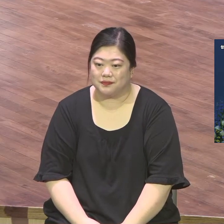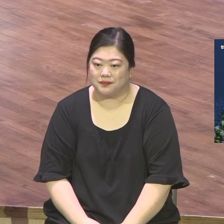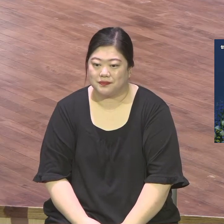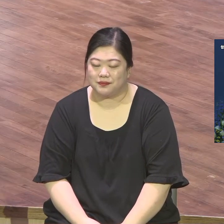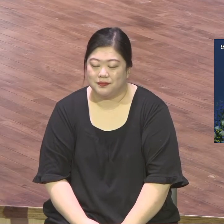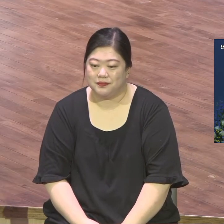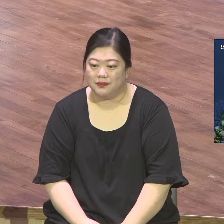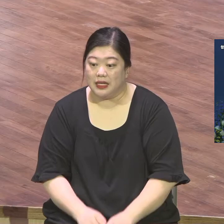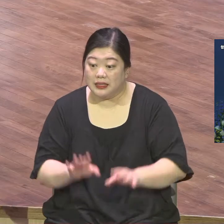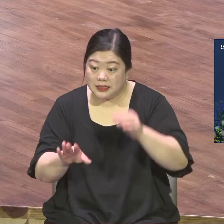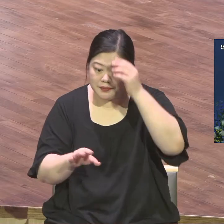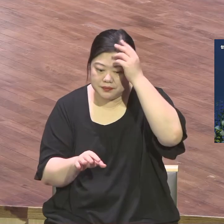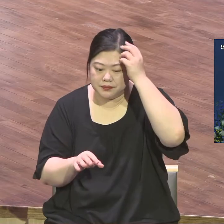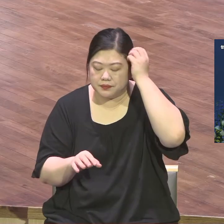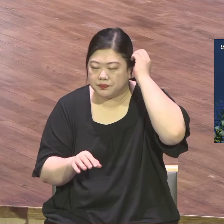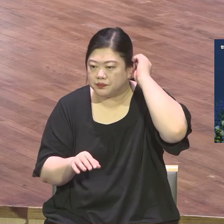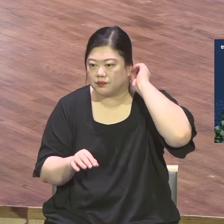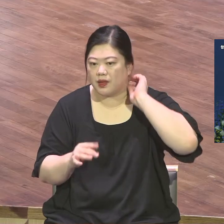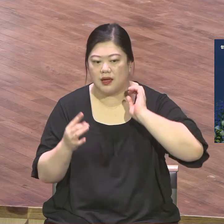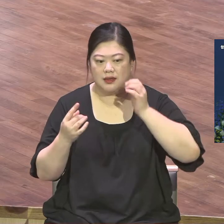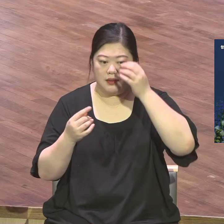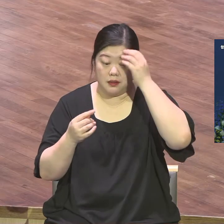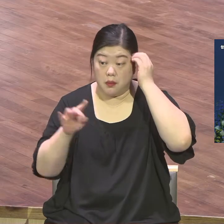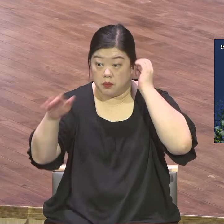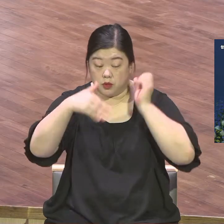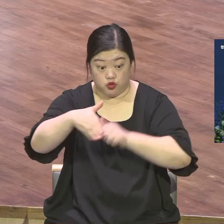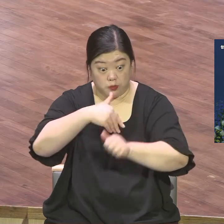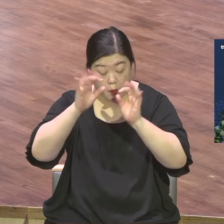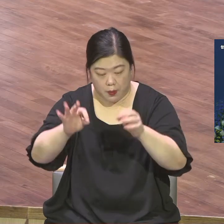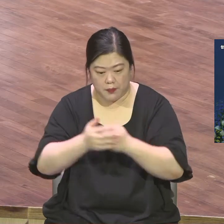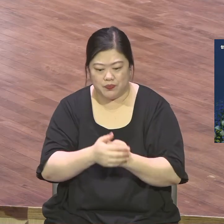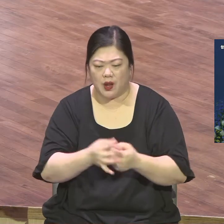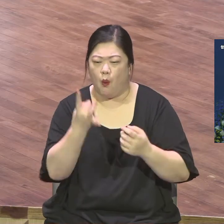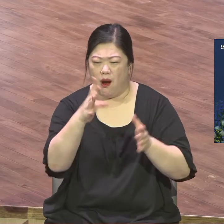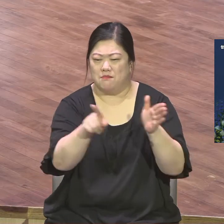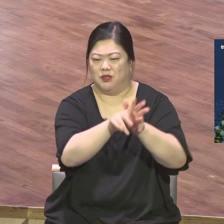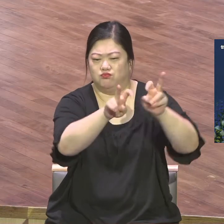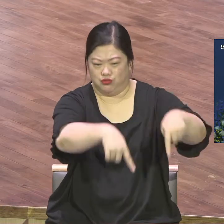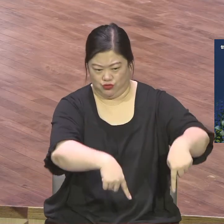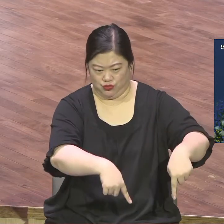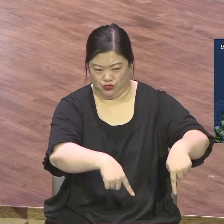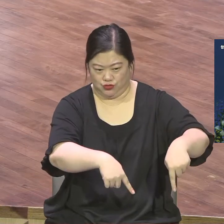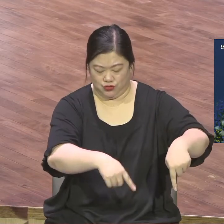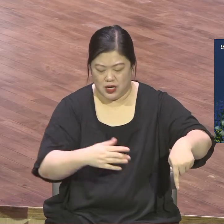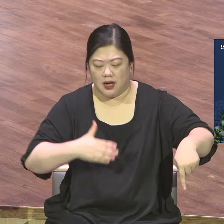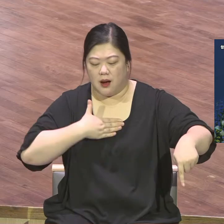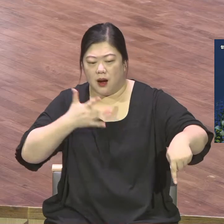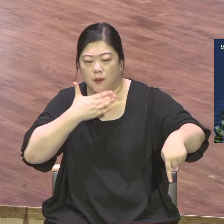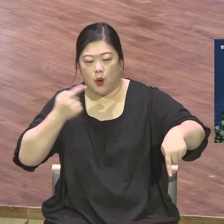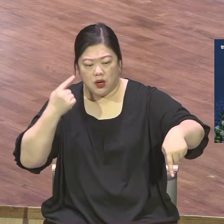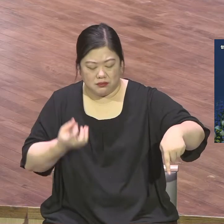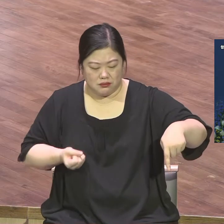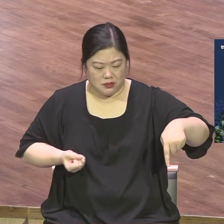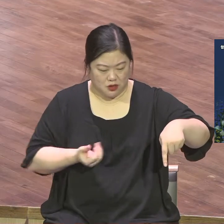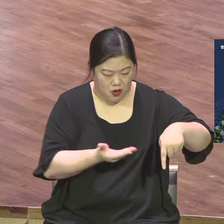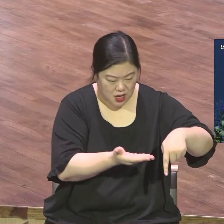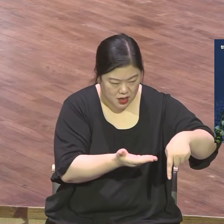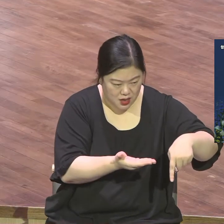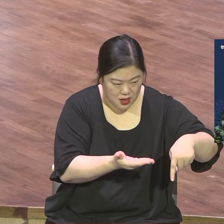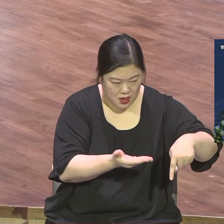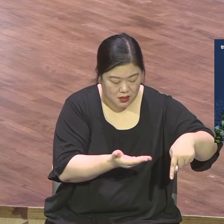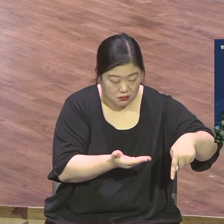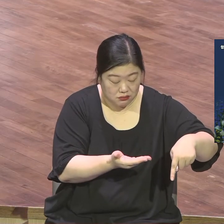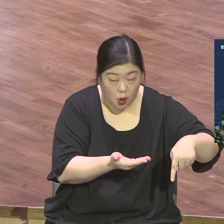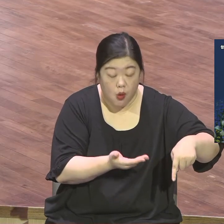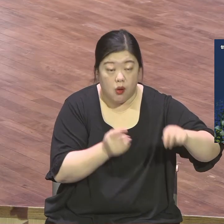지금도 불신자 상태에 있다가 교회에 이렇게 전도가 되어져서 나와가지고 새롭게 이렇게 등록한